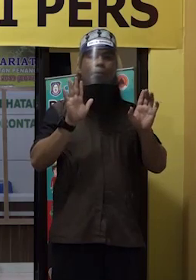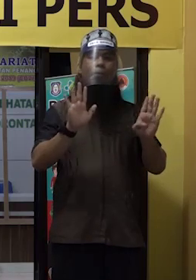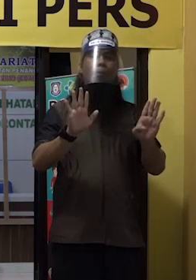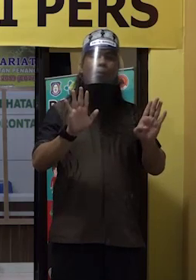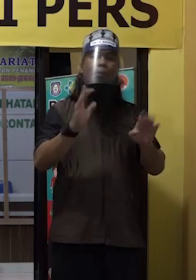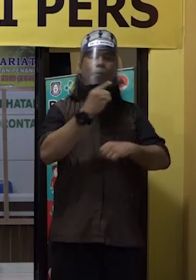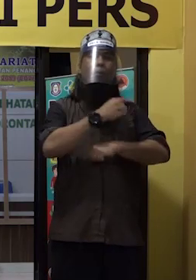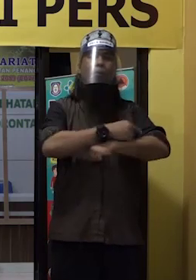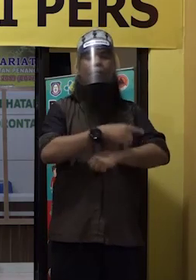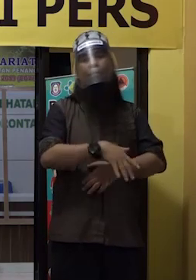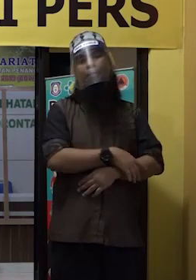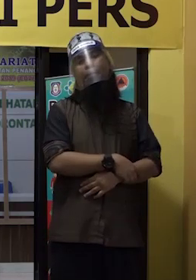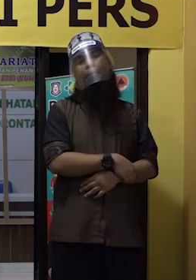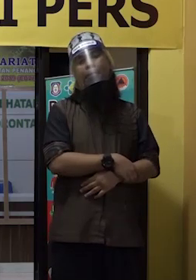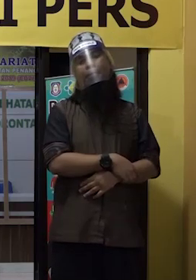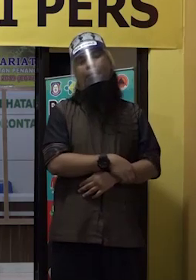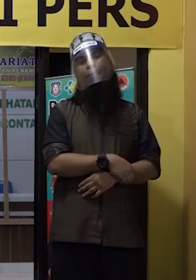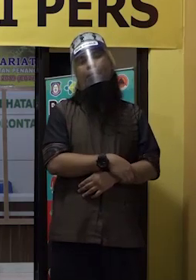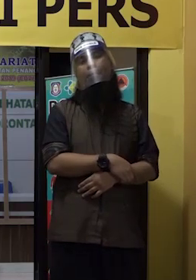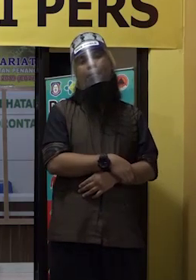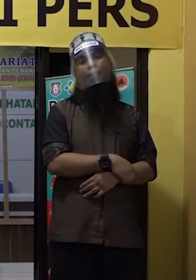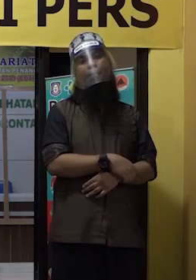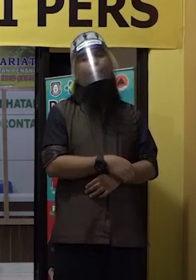Yang terakhir adalah pasien